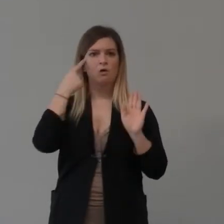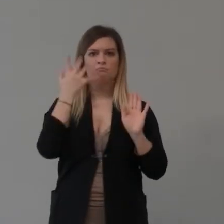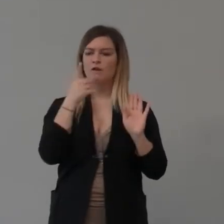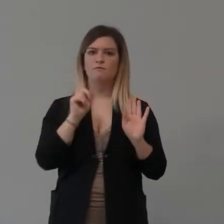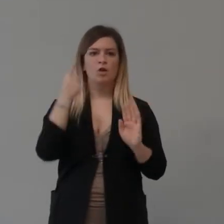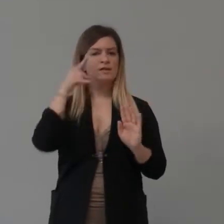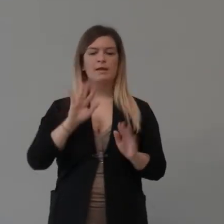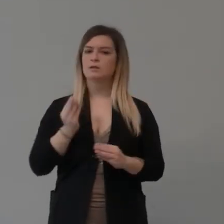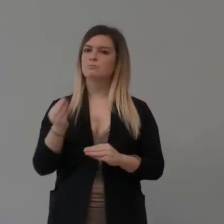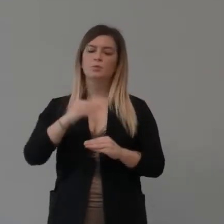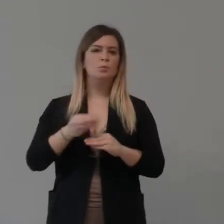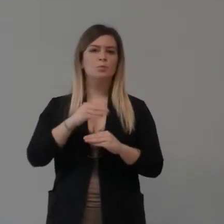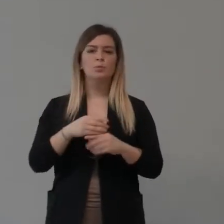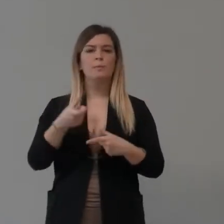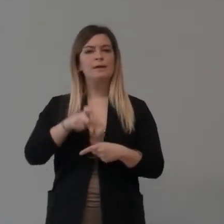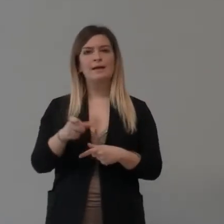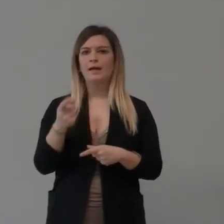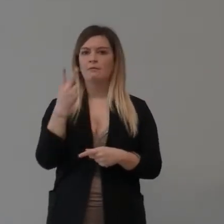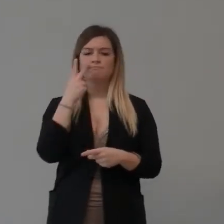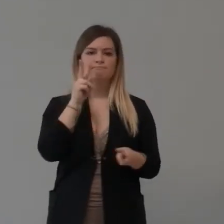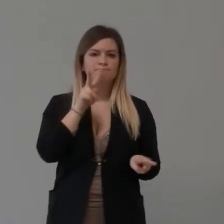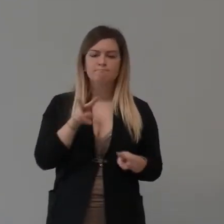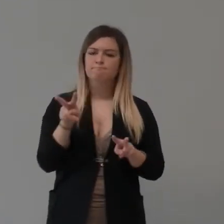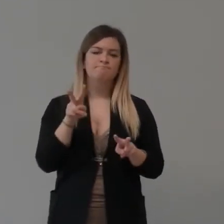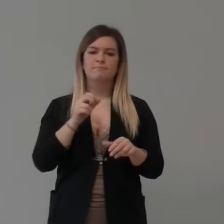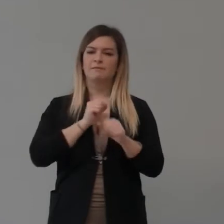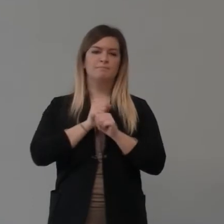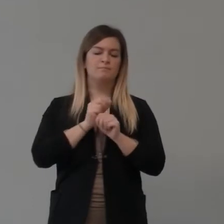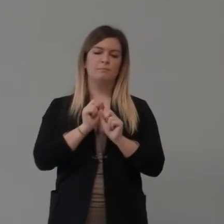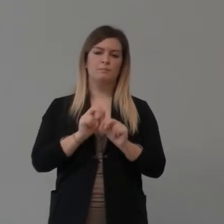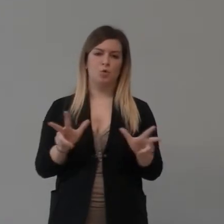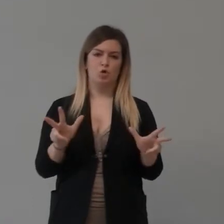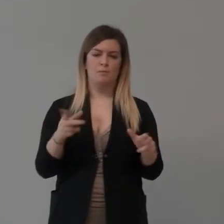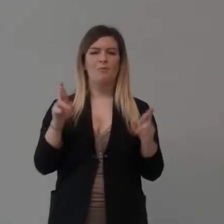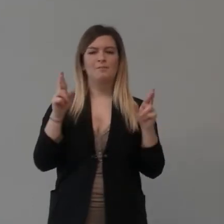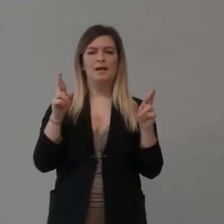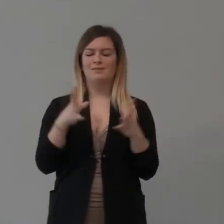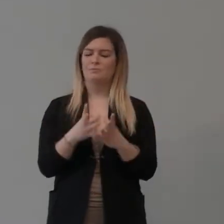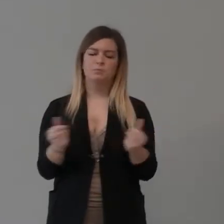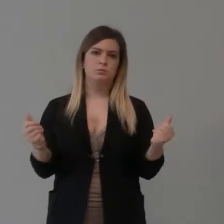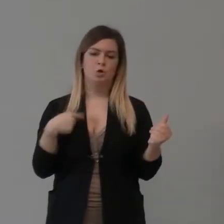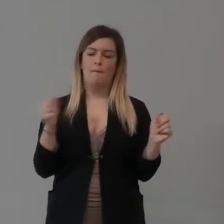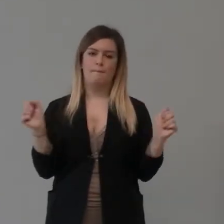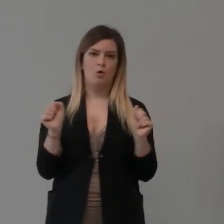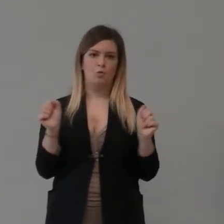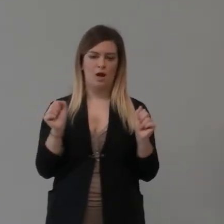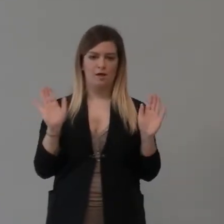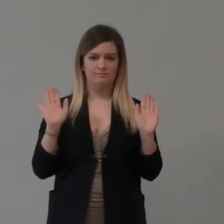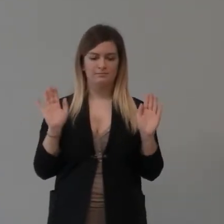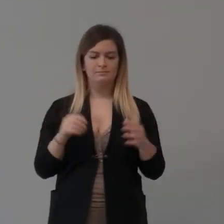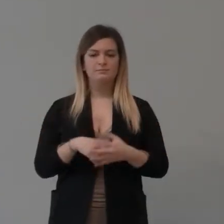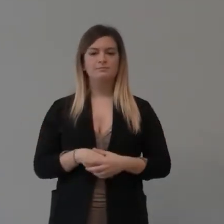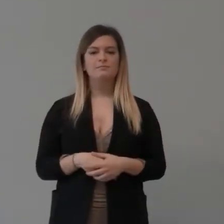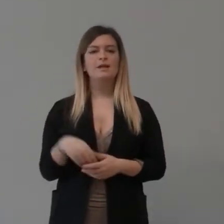darsi che non ci credo più, perché temi di perdere quella speranza. La Pasqua parla